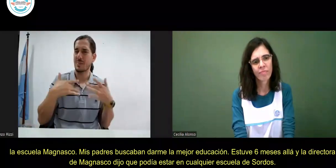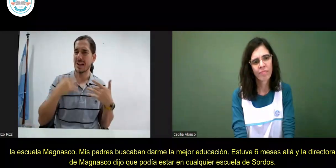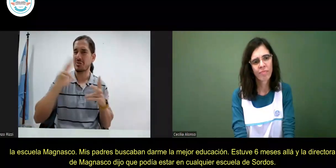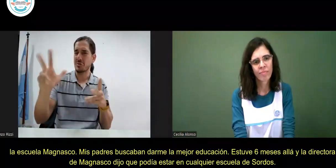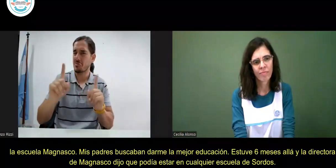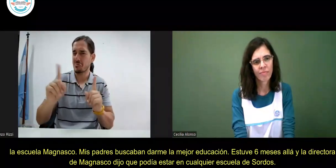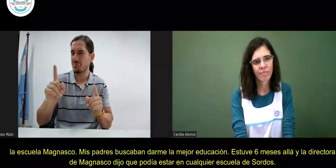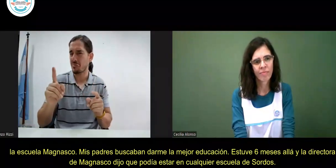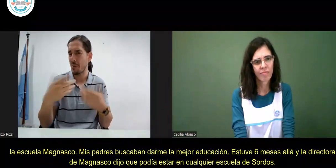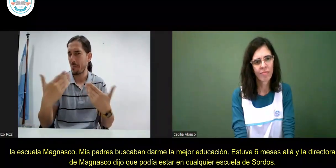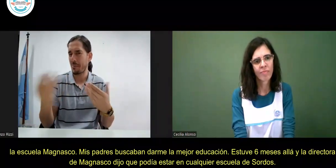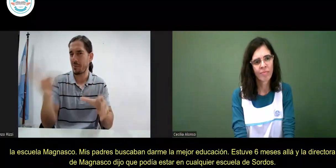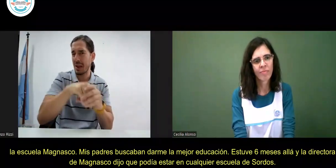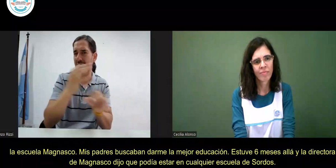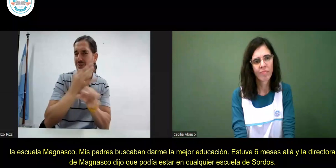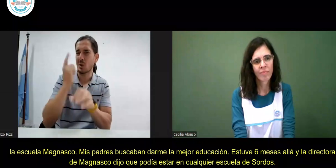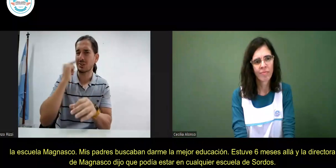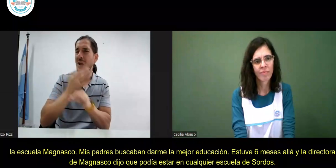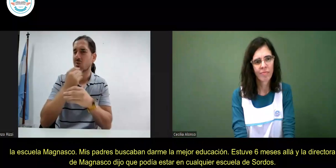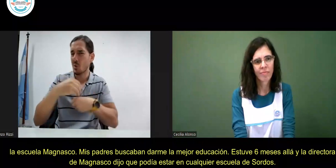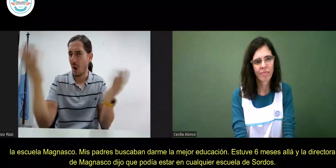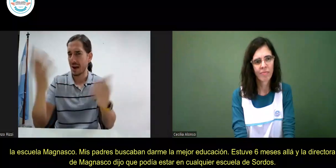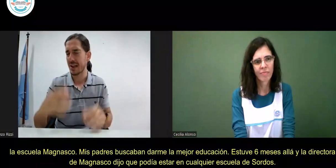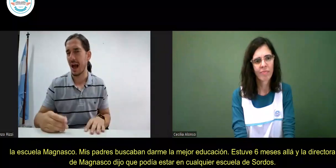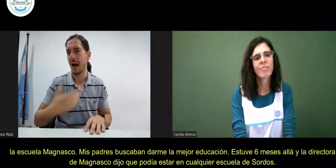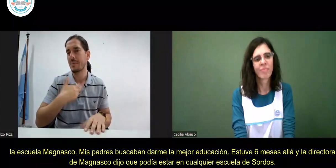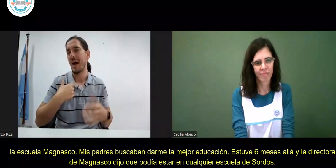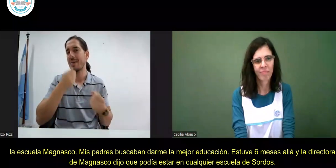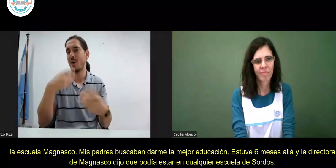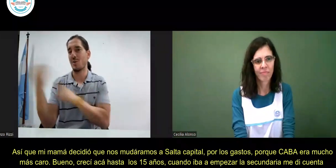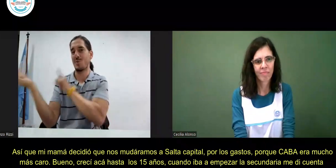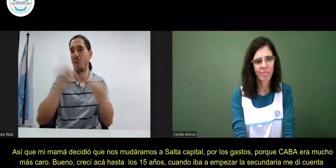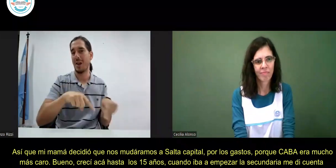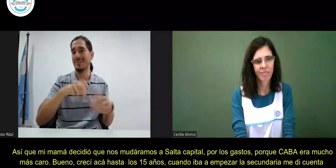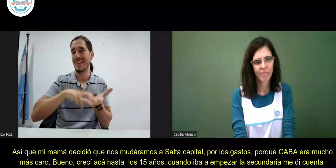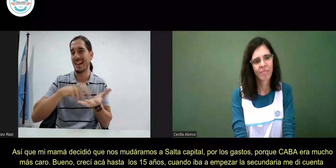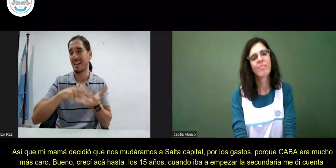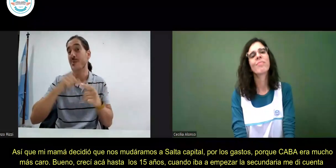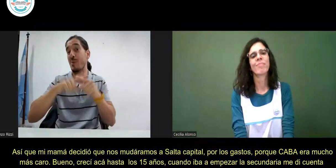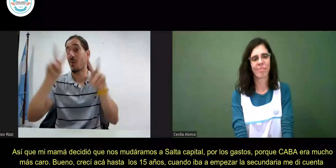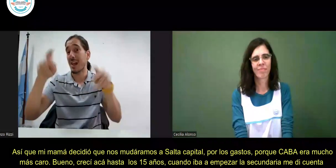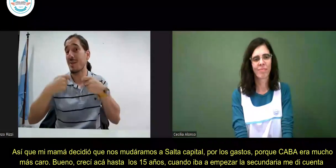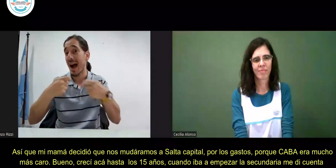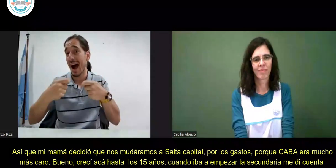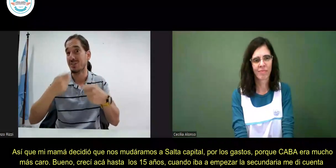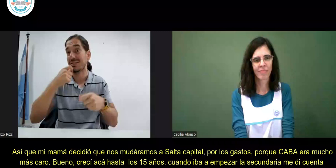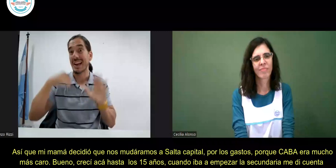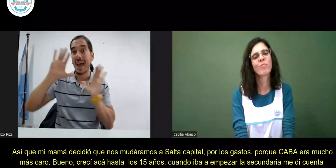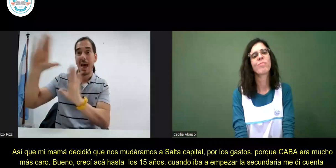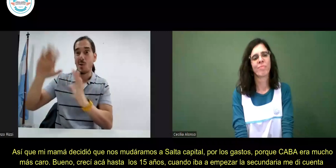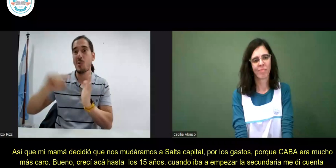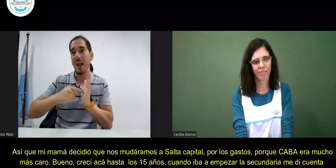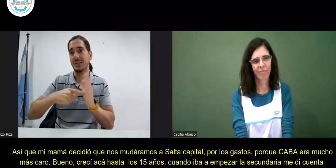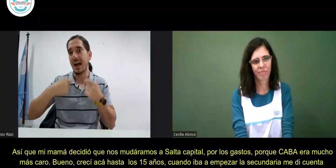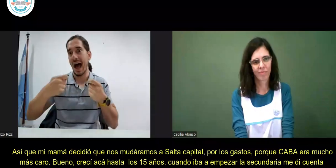directora de Mañasco dijo que podía estar en cualquier escuela de sordos. Así que mi mamá decidió que nos mudáramos a